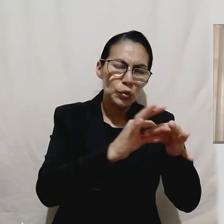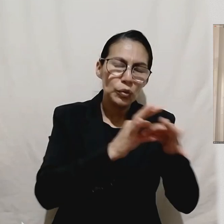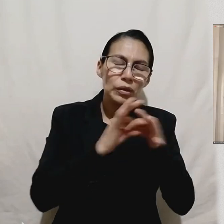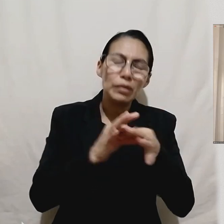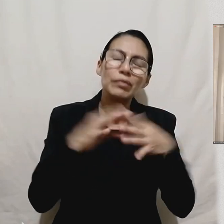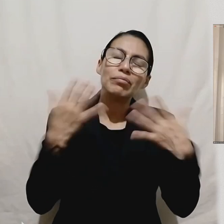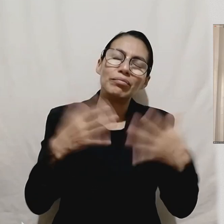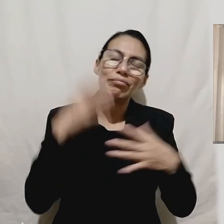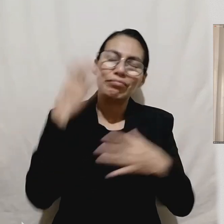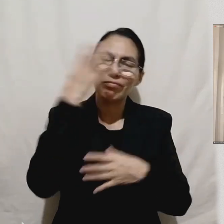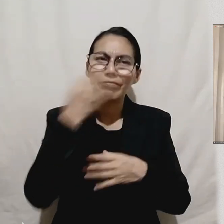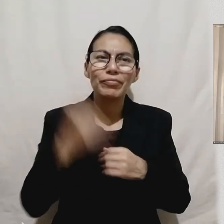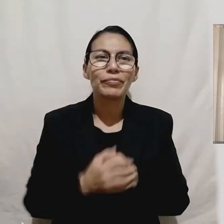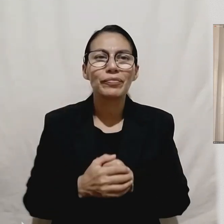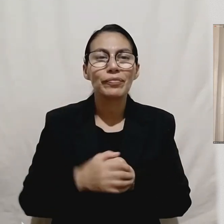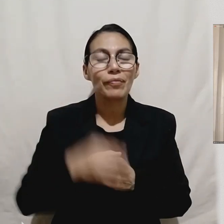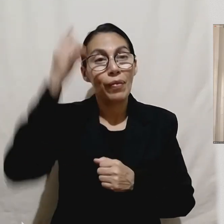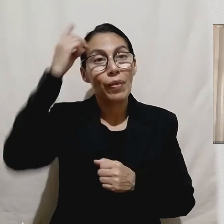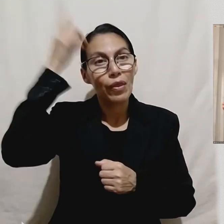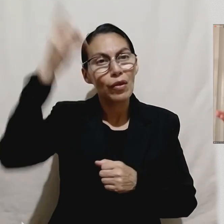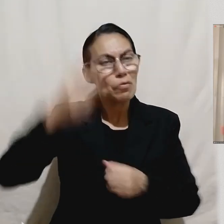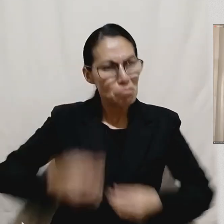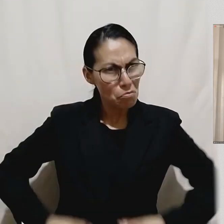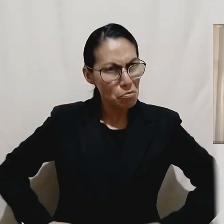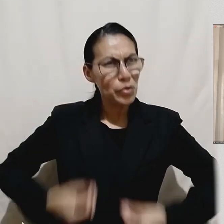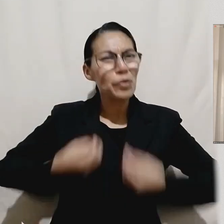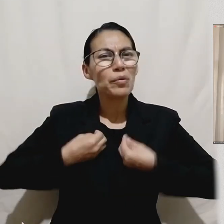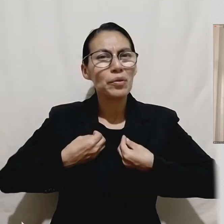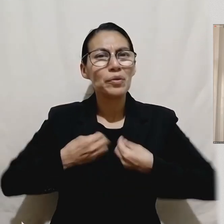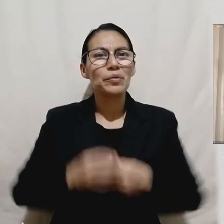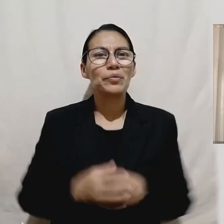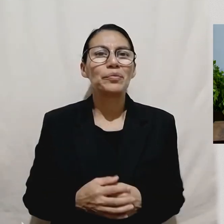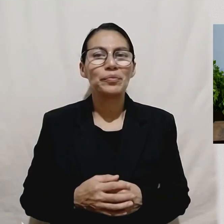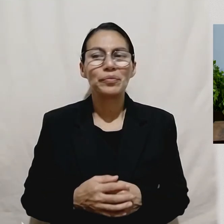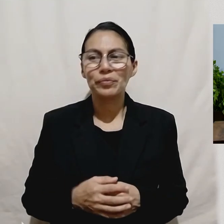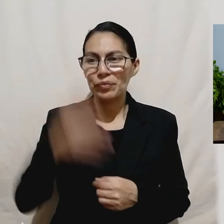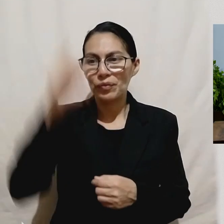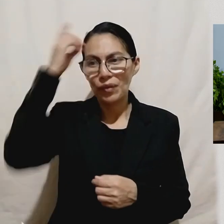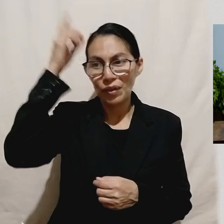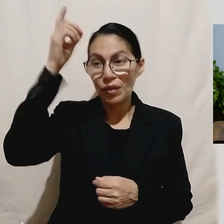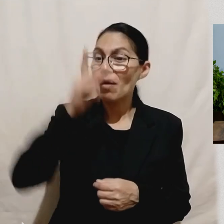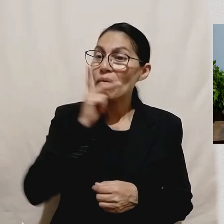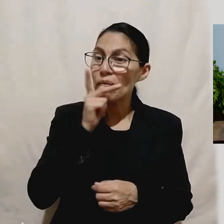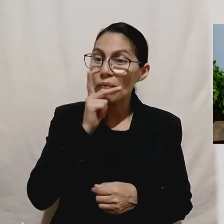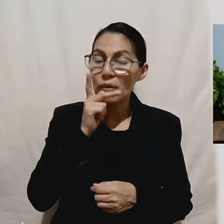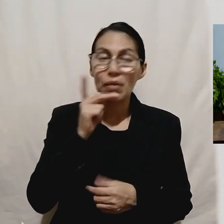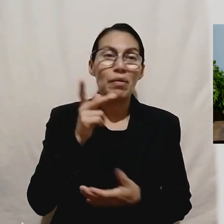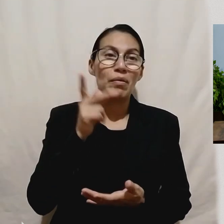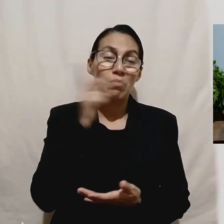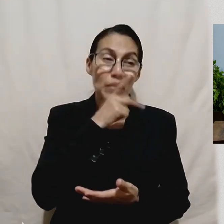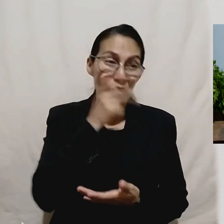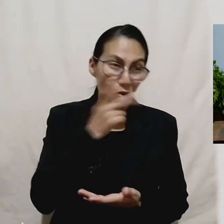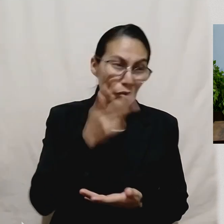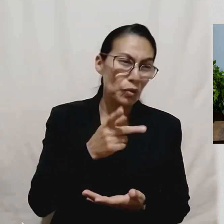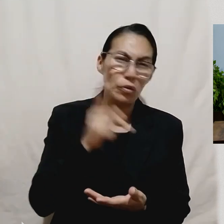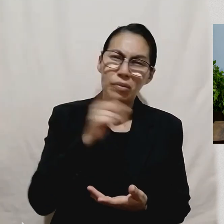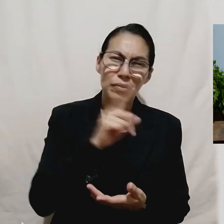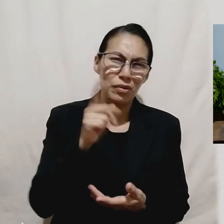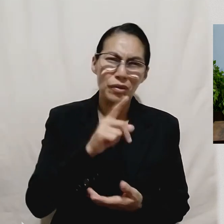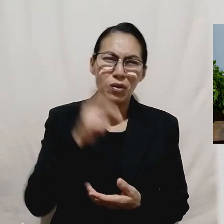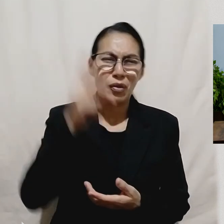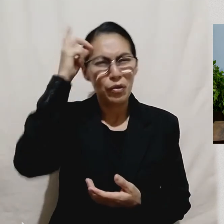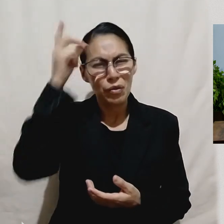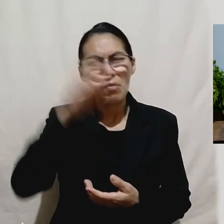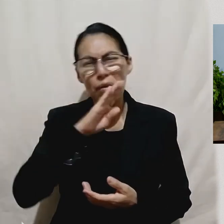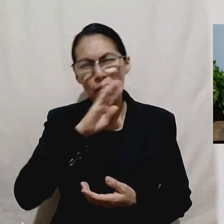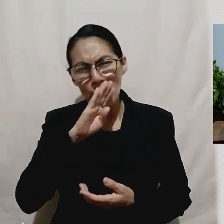ese Dios vivo Dana el Dios vivo no no es el Dios del pastor no es